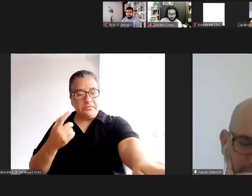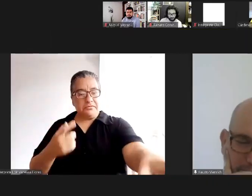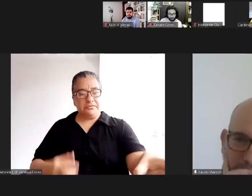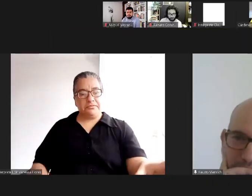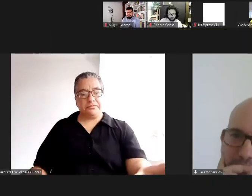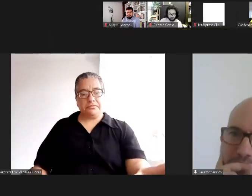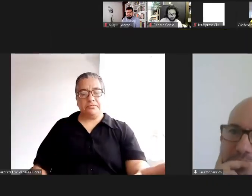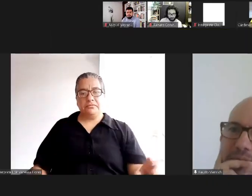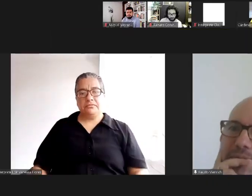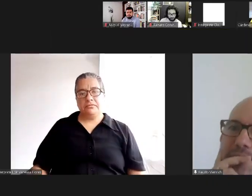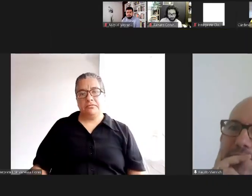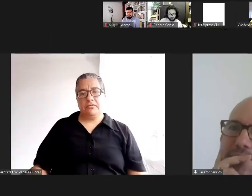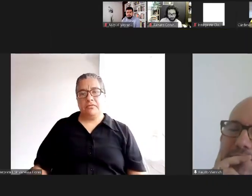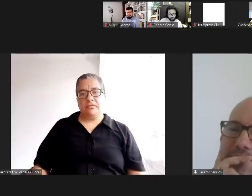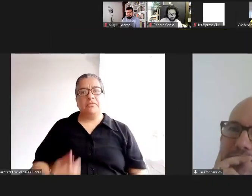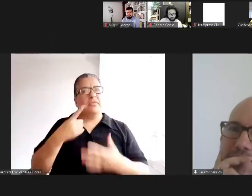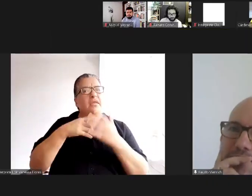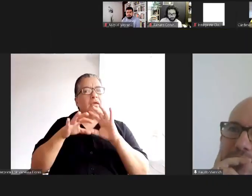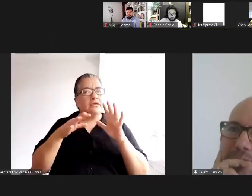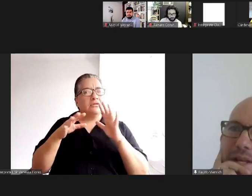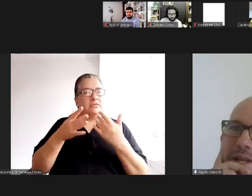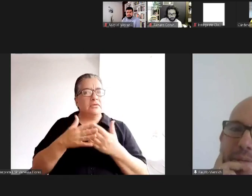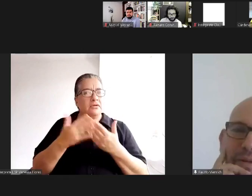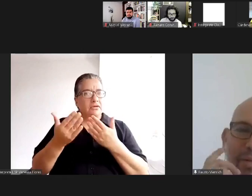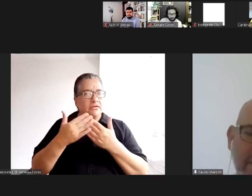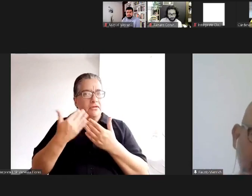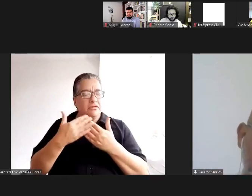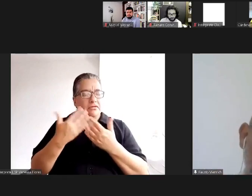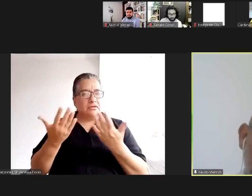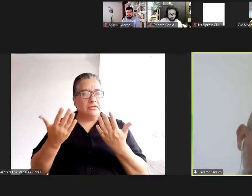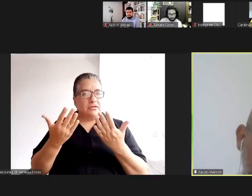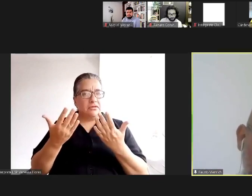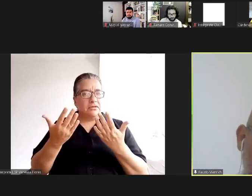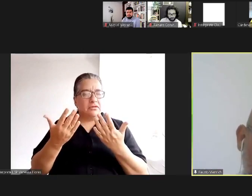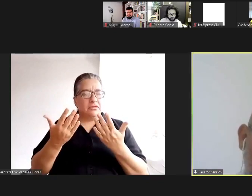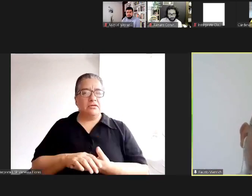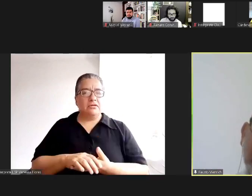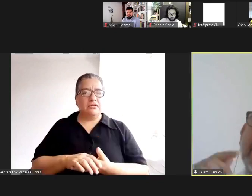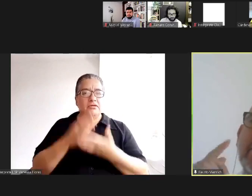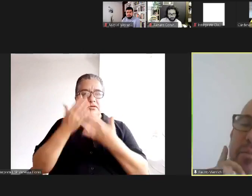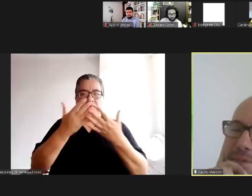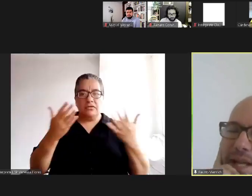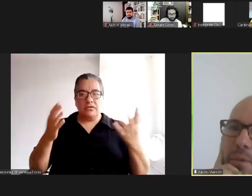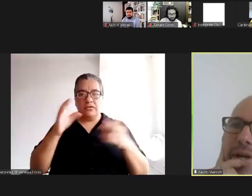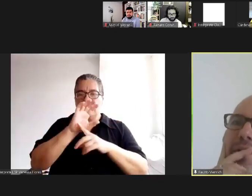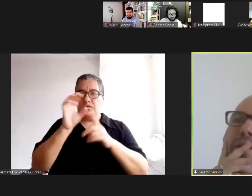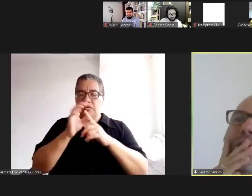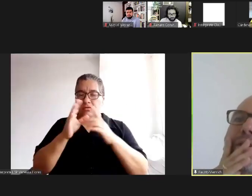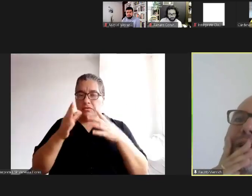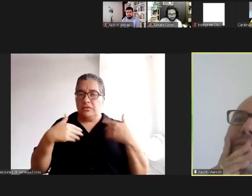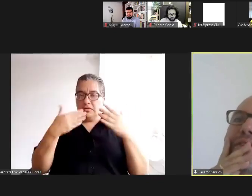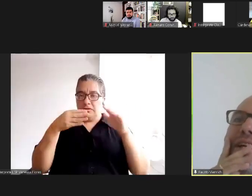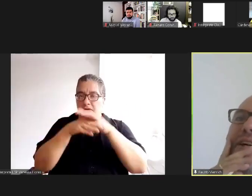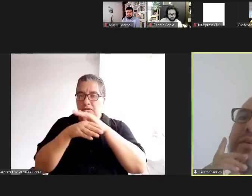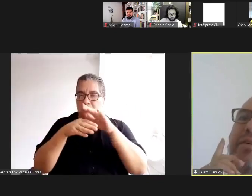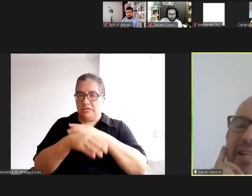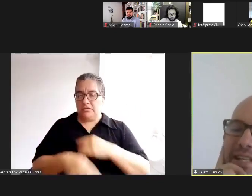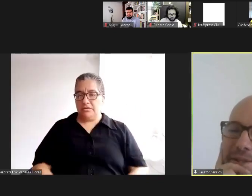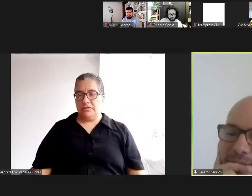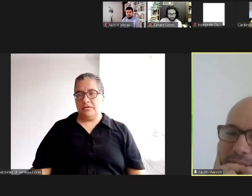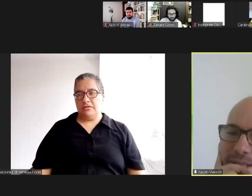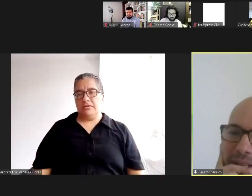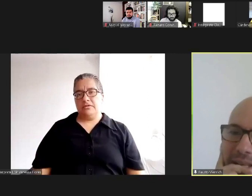que fácilmente los contenidos culturales sean accesibles? Bueno, José, efectivamente, en parte de acuerdo con lo que ha